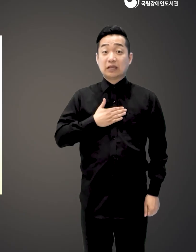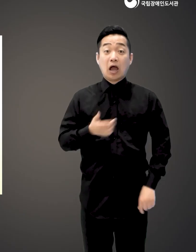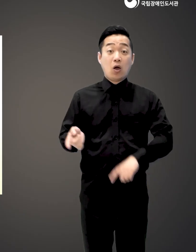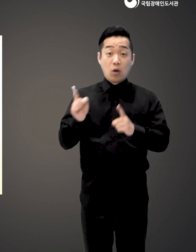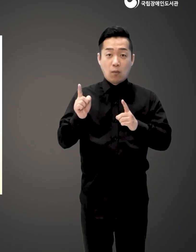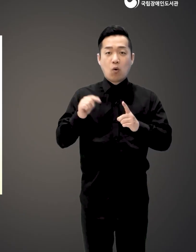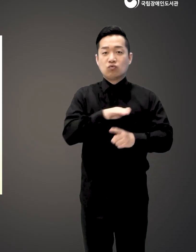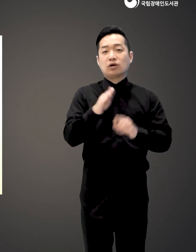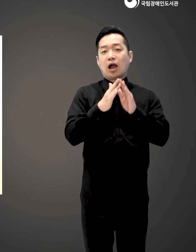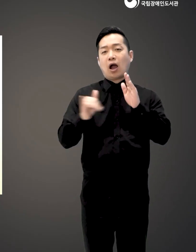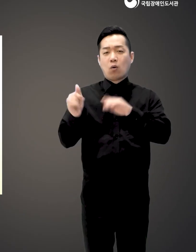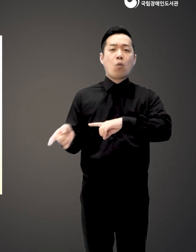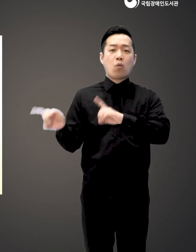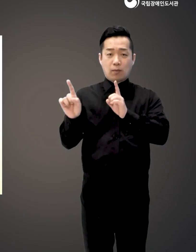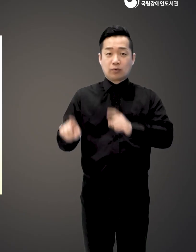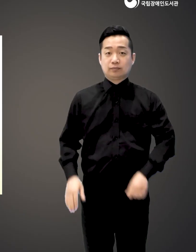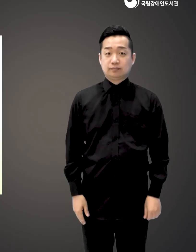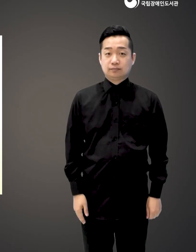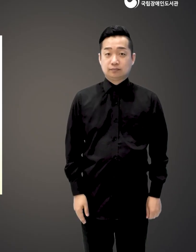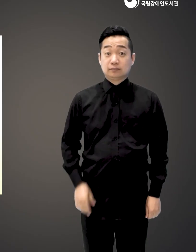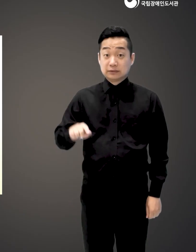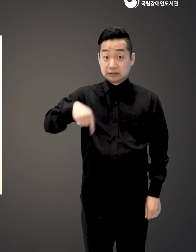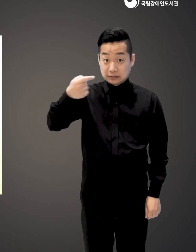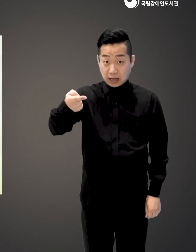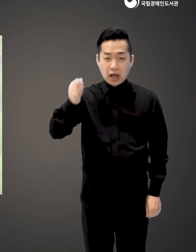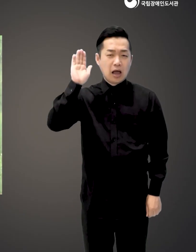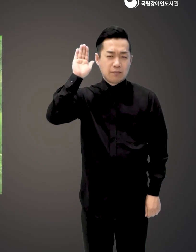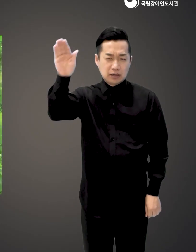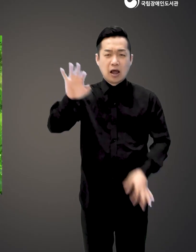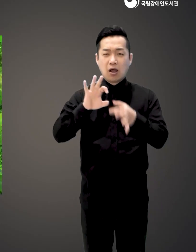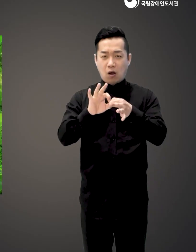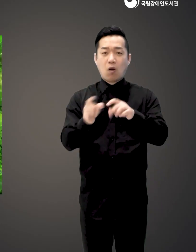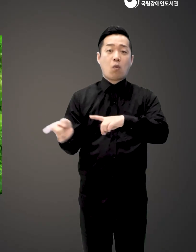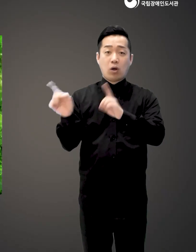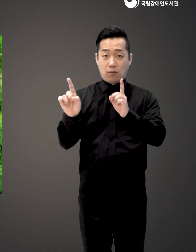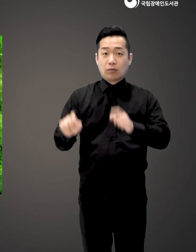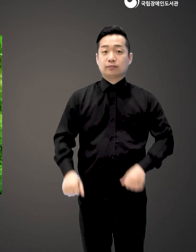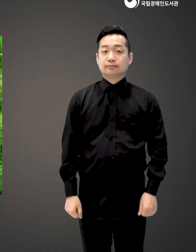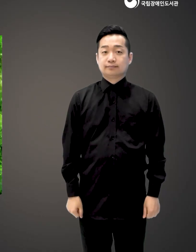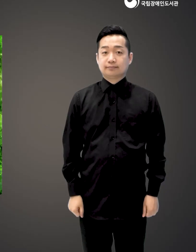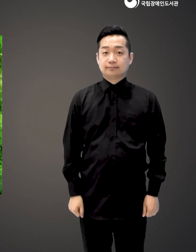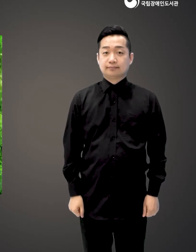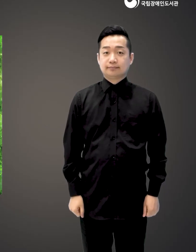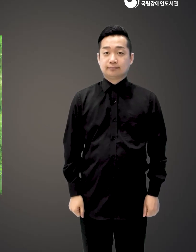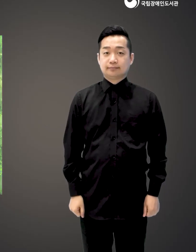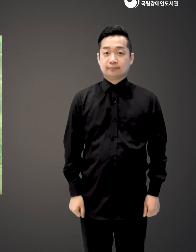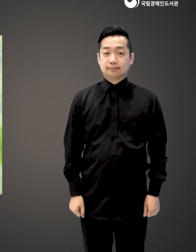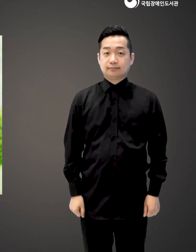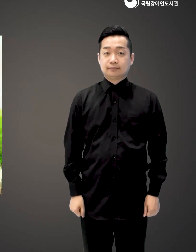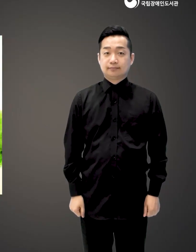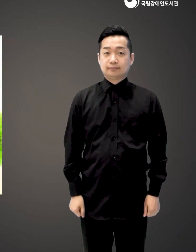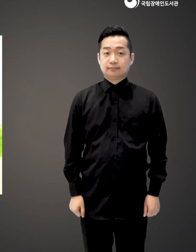나의 회복이 우리 가족의 회복. 나아가 미래로의 회복.